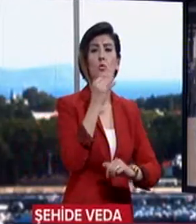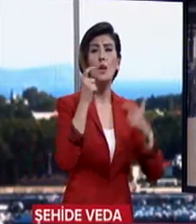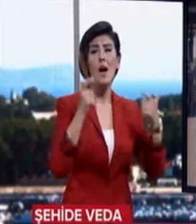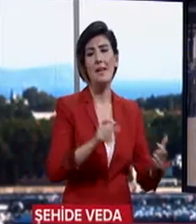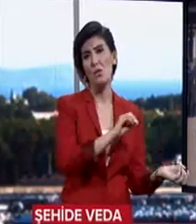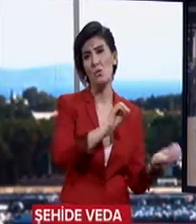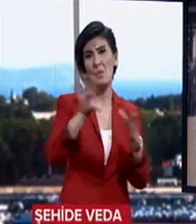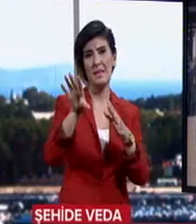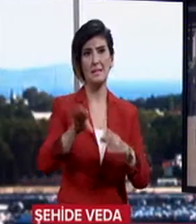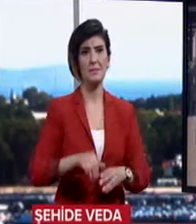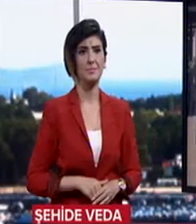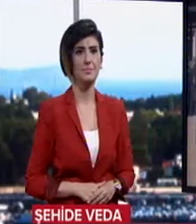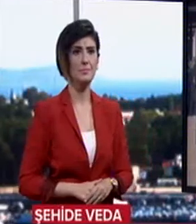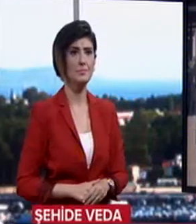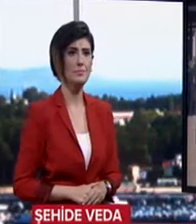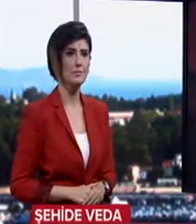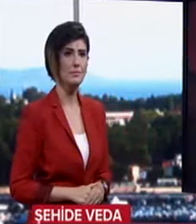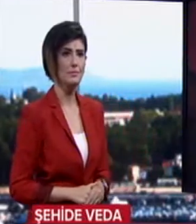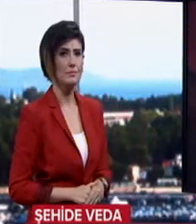Gümüşhane'ye gönderildi.